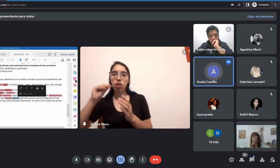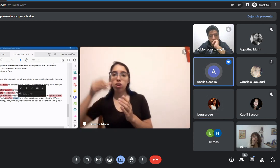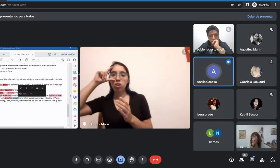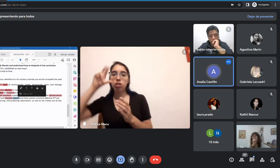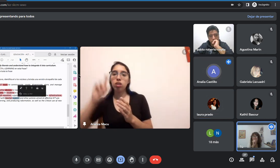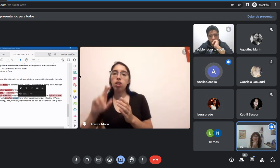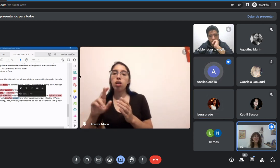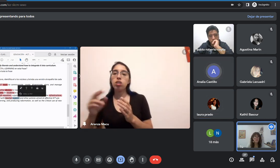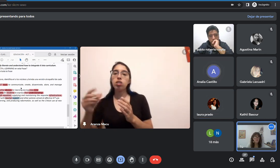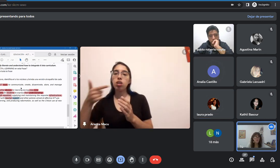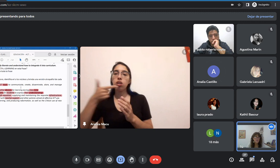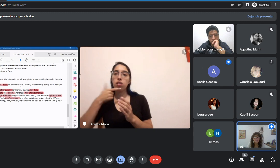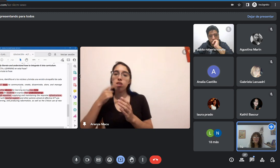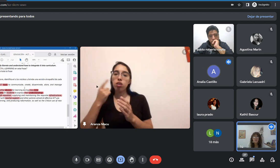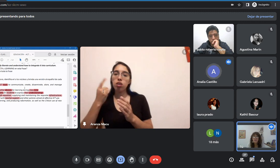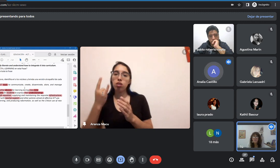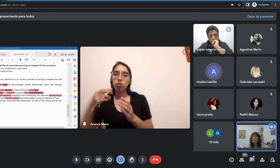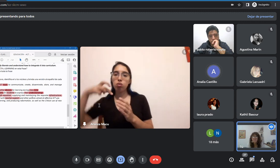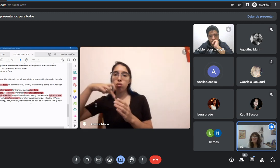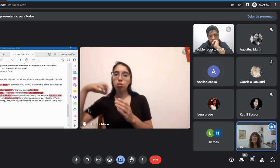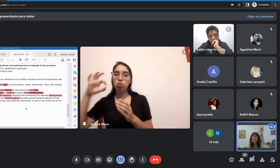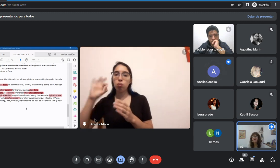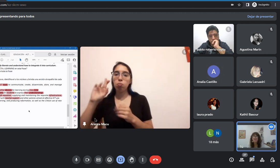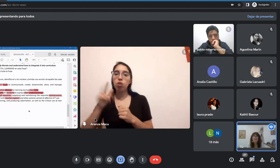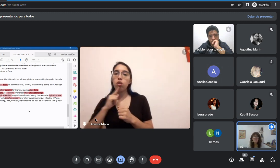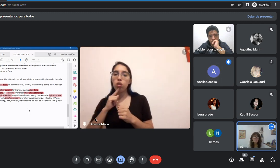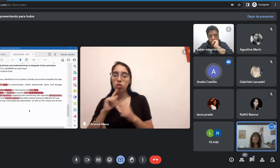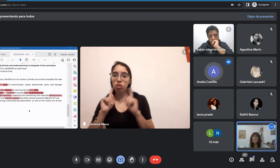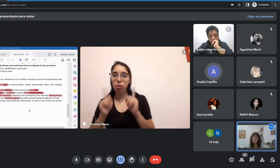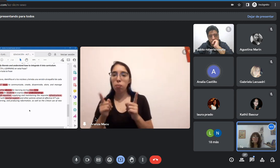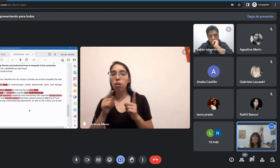Teacher, perdón. Support sí. Es un sustantivo. ¿Qué más?